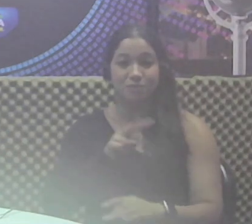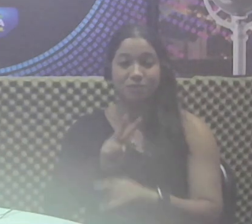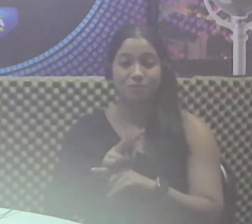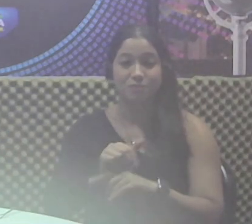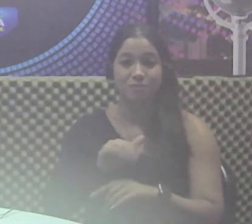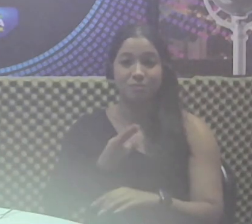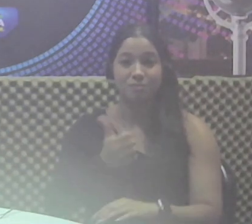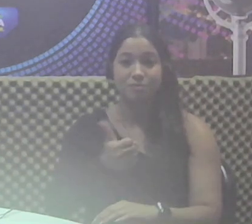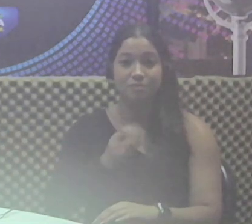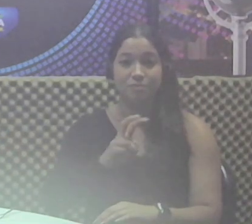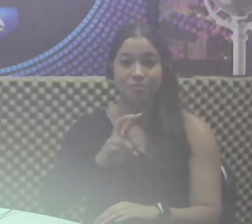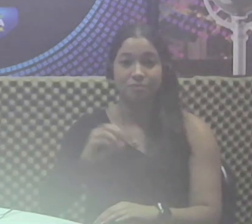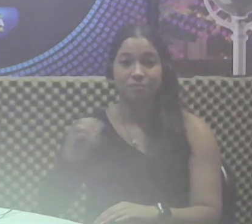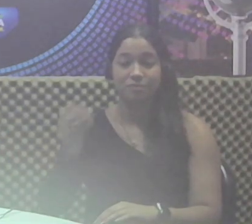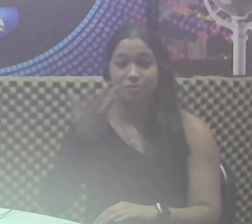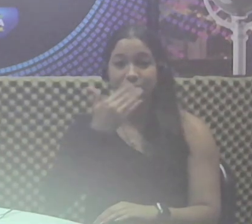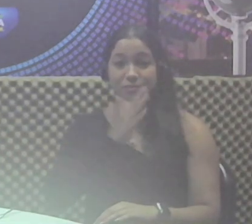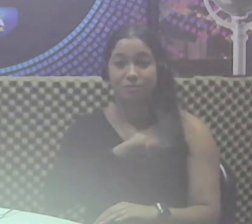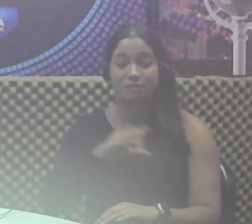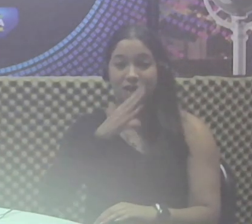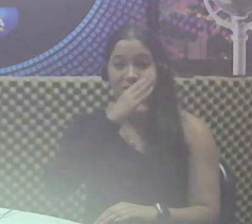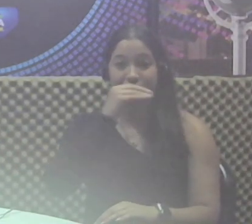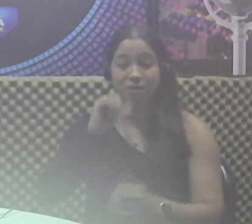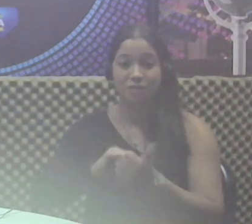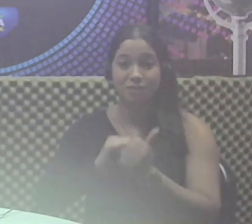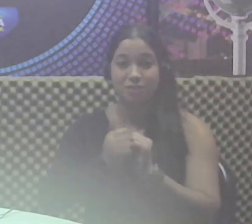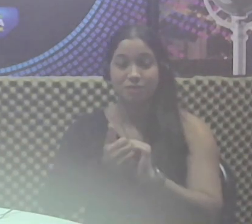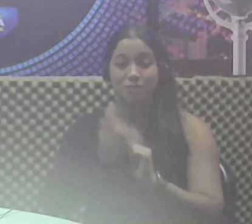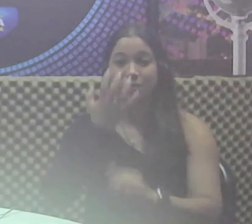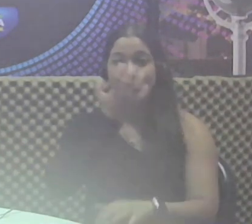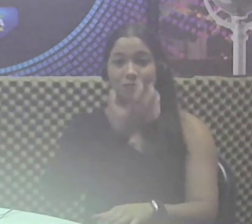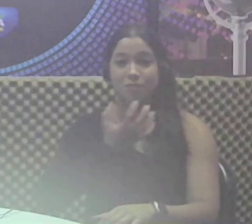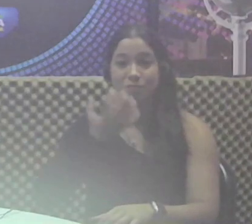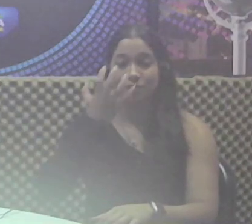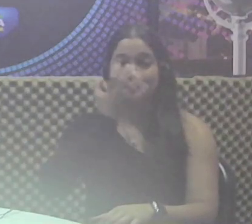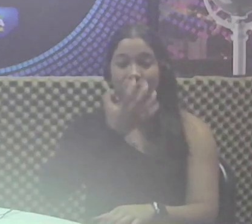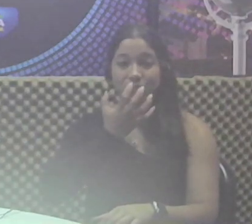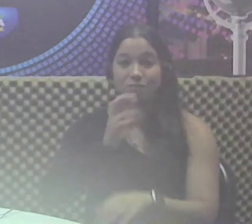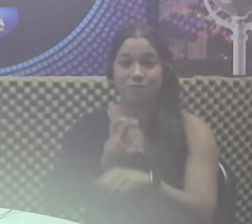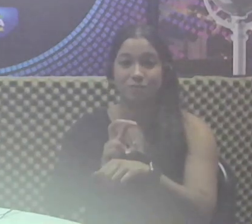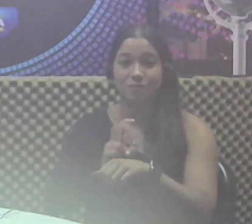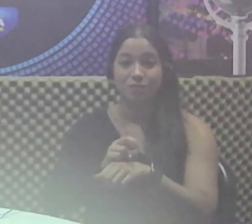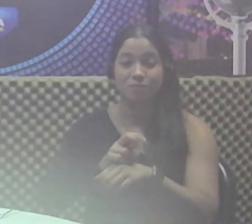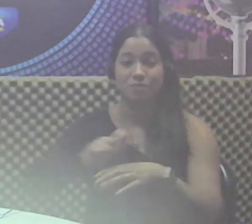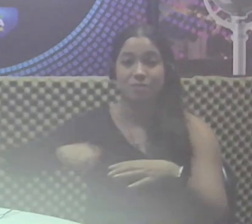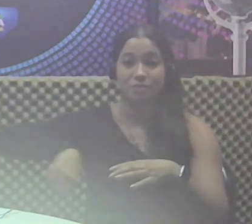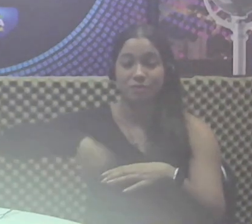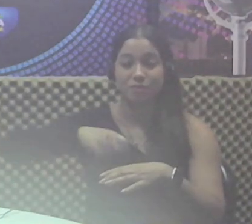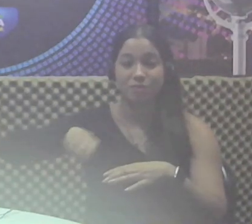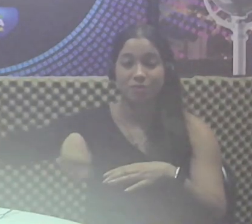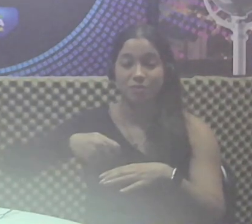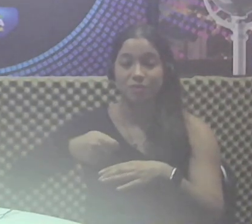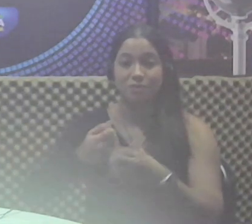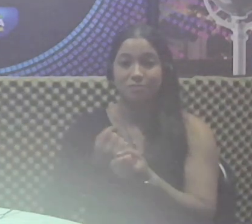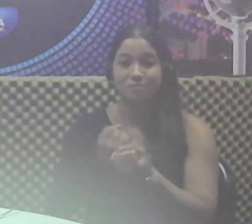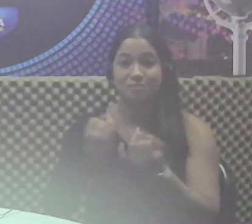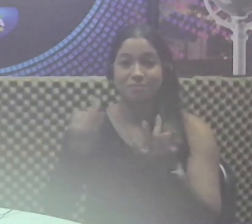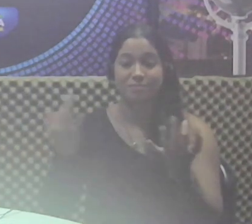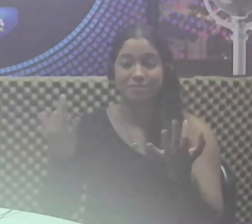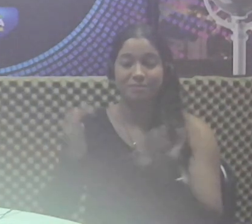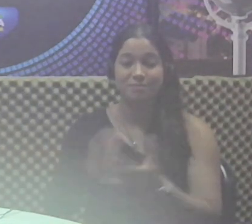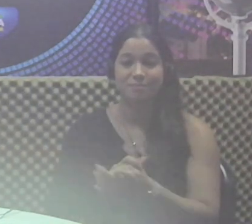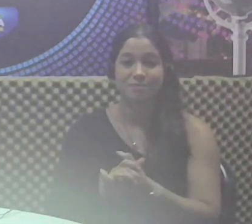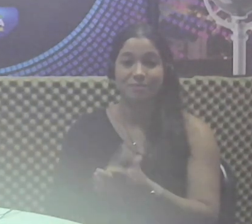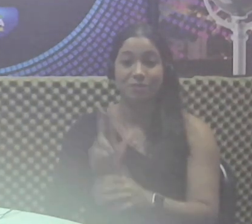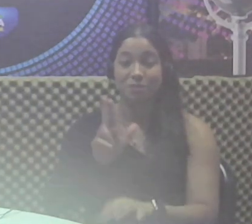mais de 1.500 crianças e adolescentes? Tem esporte, música, oficina de mini-chef, robótica e muito mais.